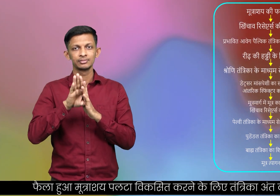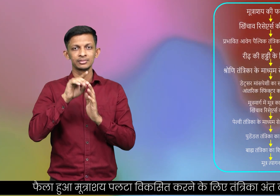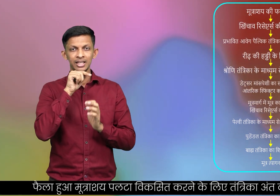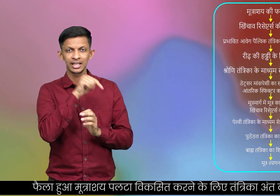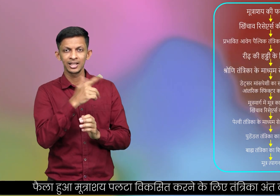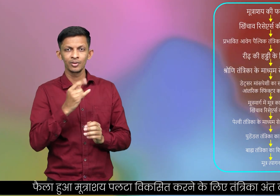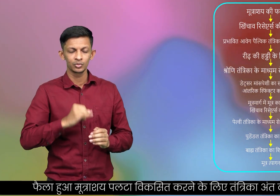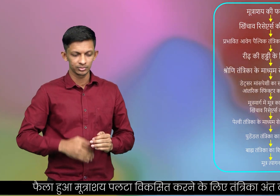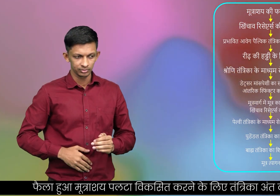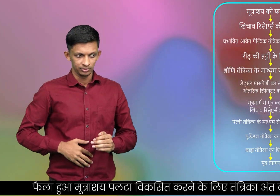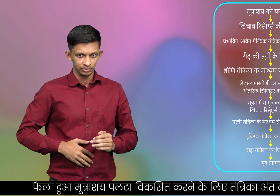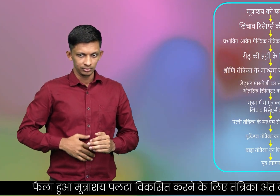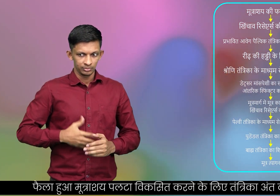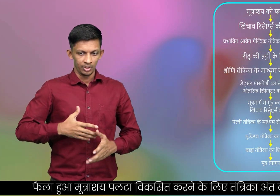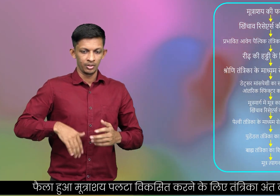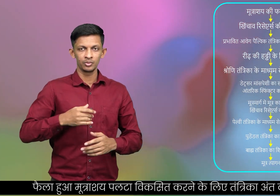को उत्तेजित करता है।